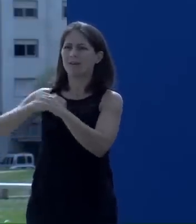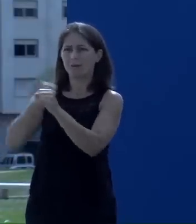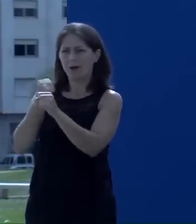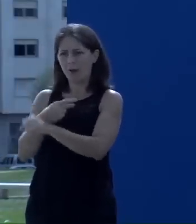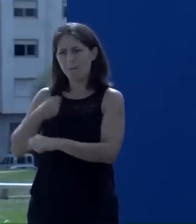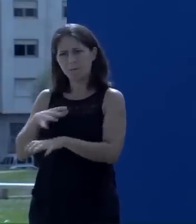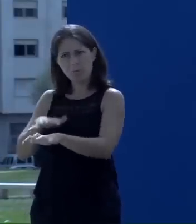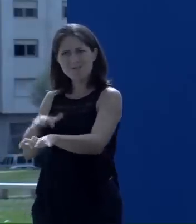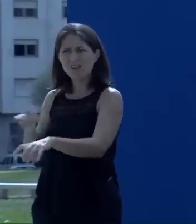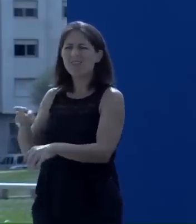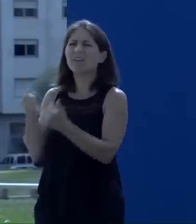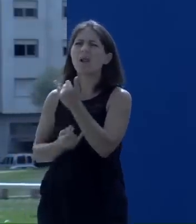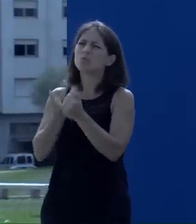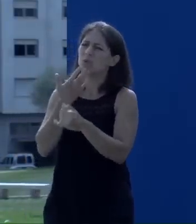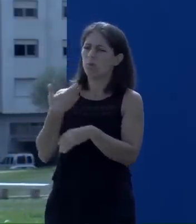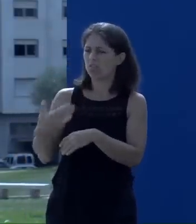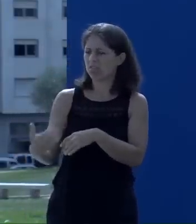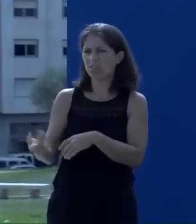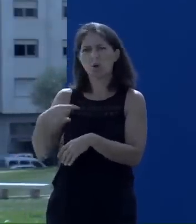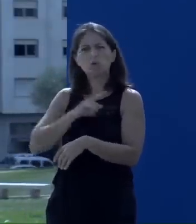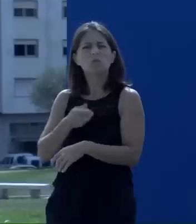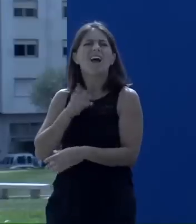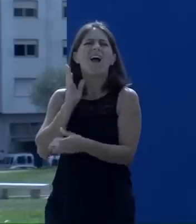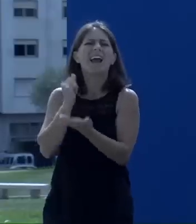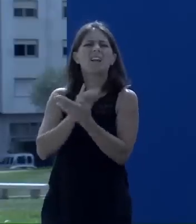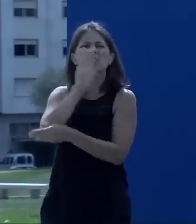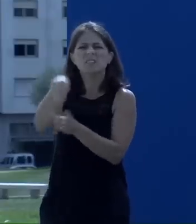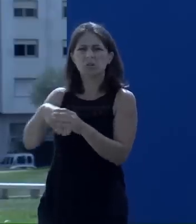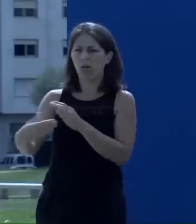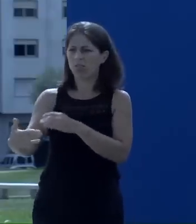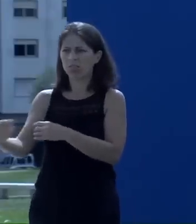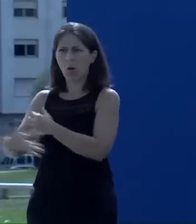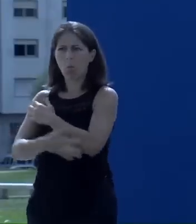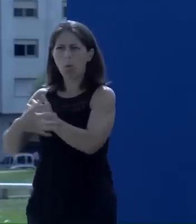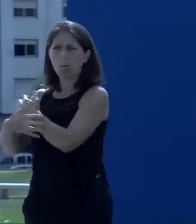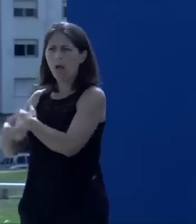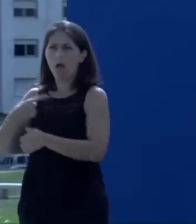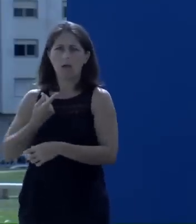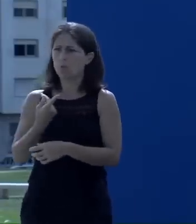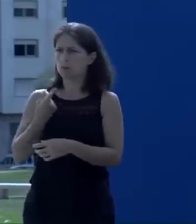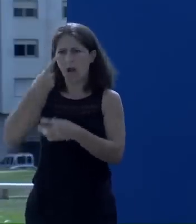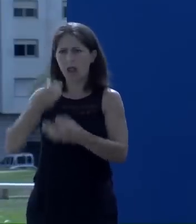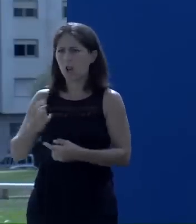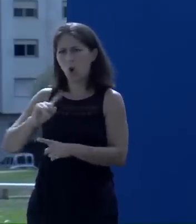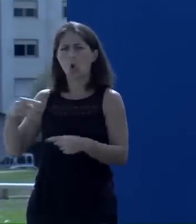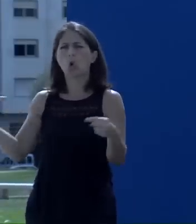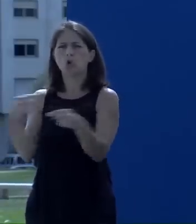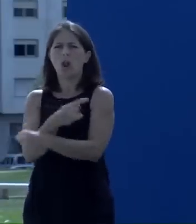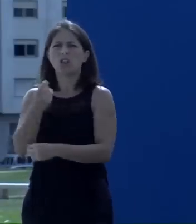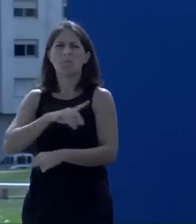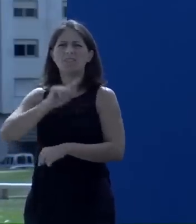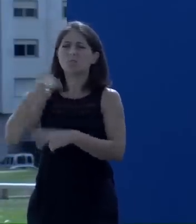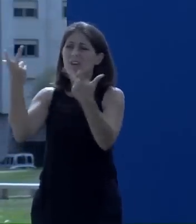a precariedade non fose a orde de día nas nosas aulas e que, cando saiamos destas, non teñamos que enfrontarnos a unha taxa de